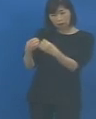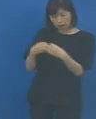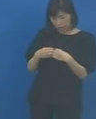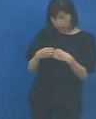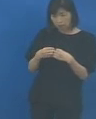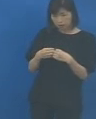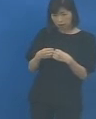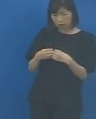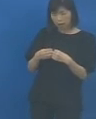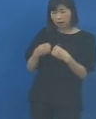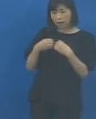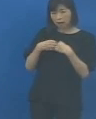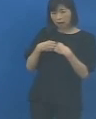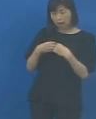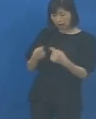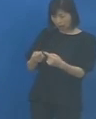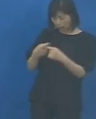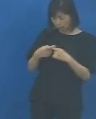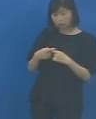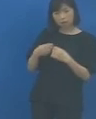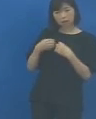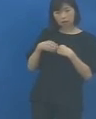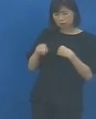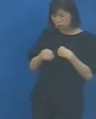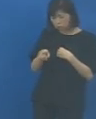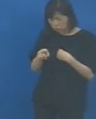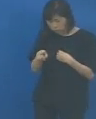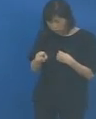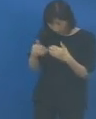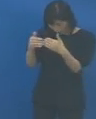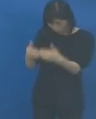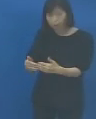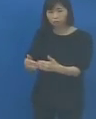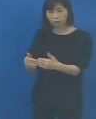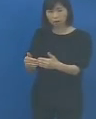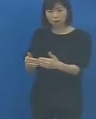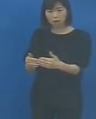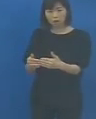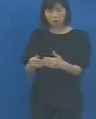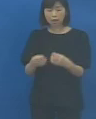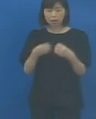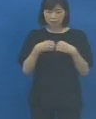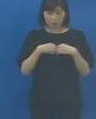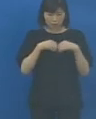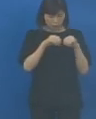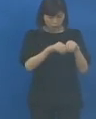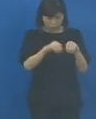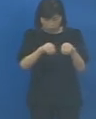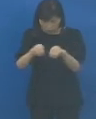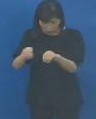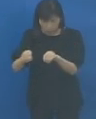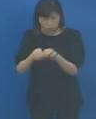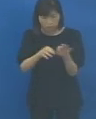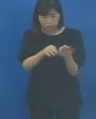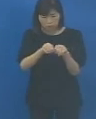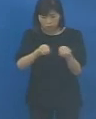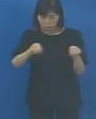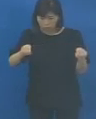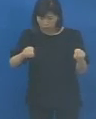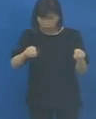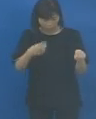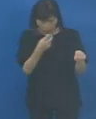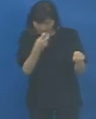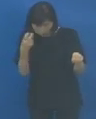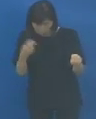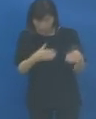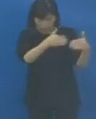ルート、これを囲い込もうとしたり、感染の連鎖がつながればそれを調べ上げてなんとかとどめようと